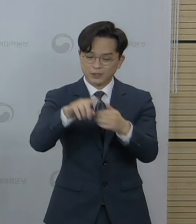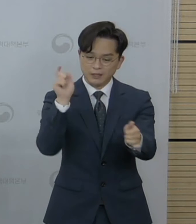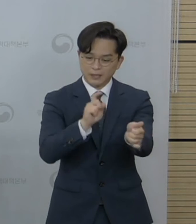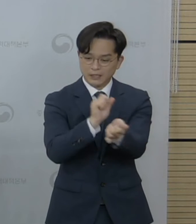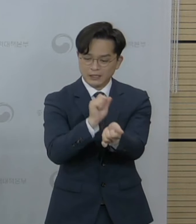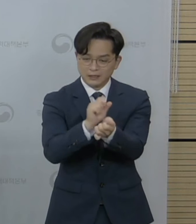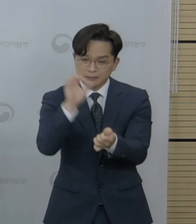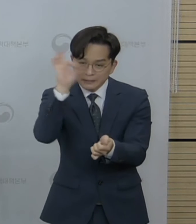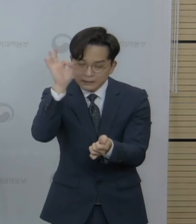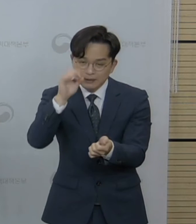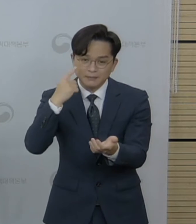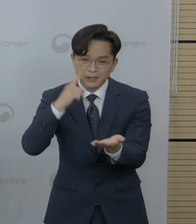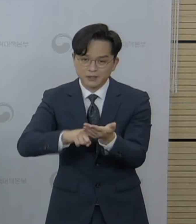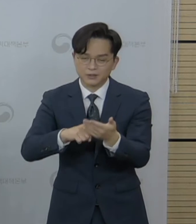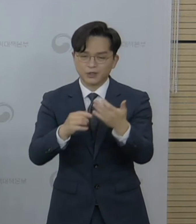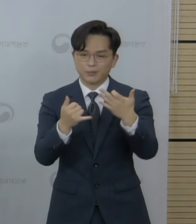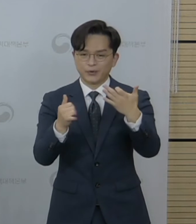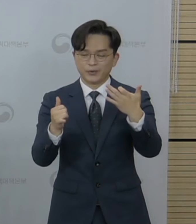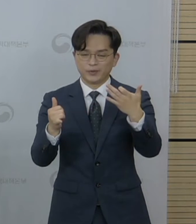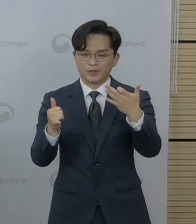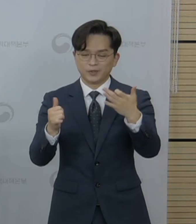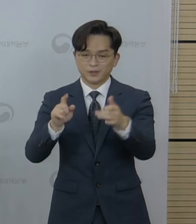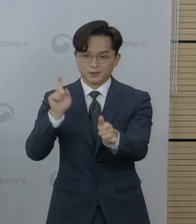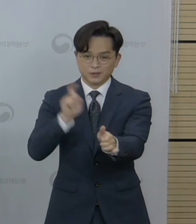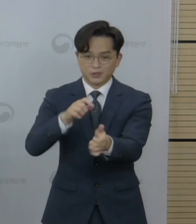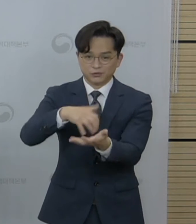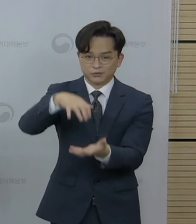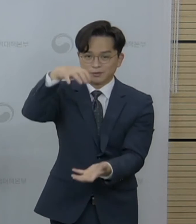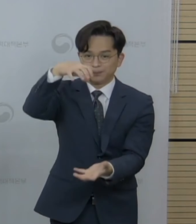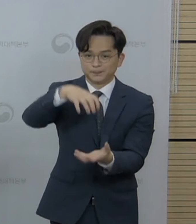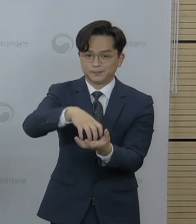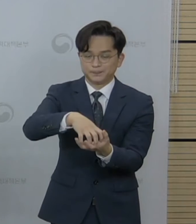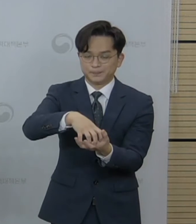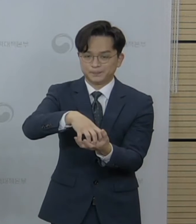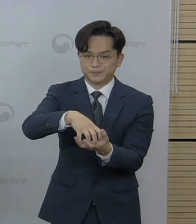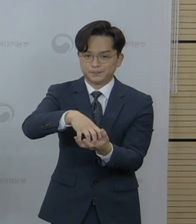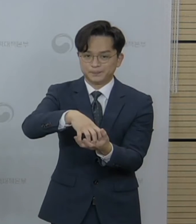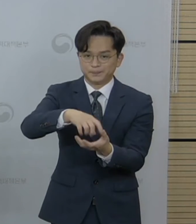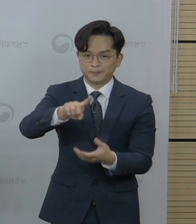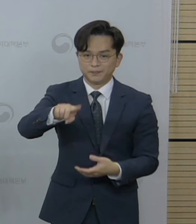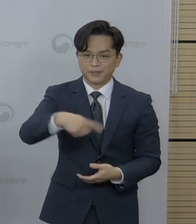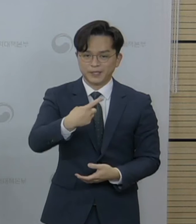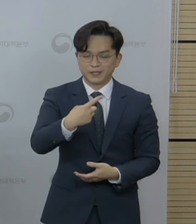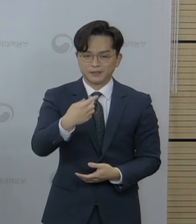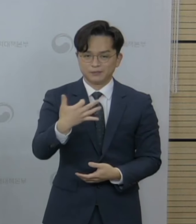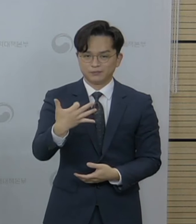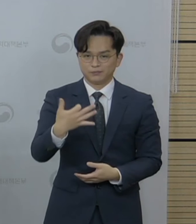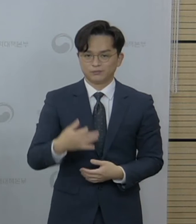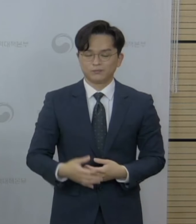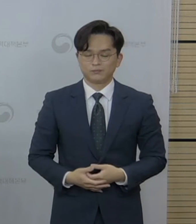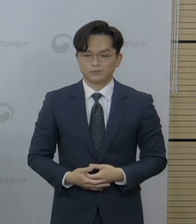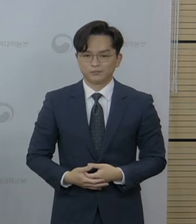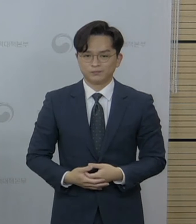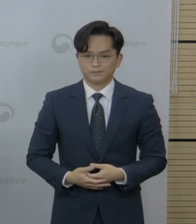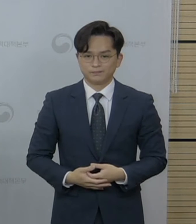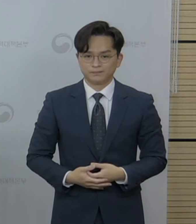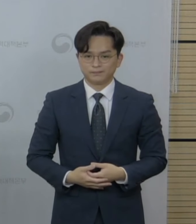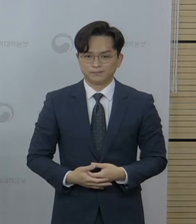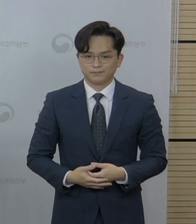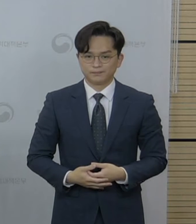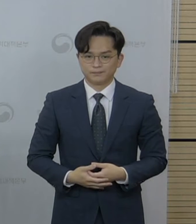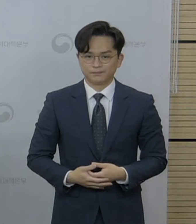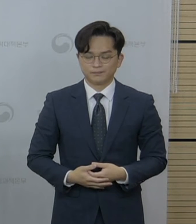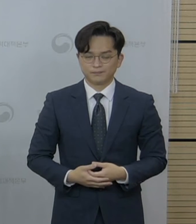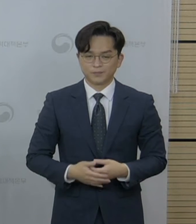중 19명이 추가 확진되어 현재까지 누적 확진자는 총 119명입니다.